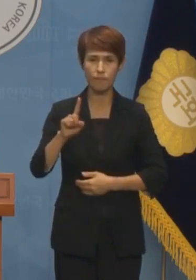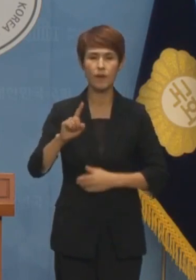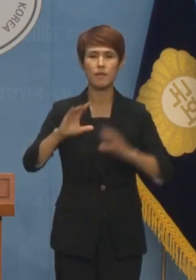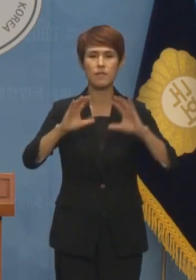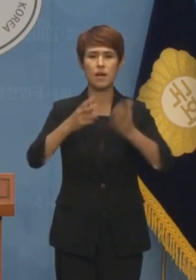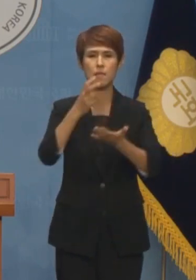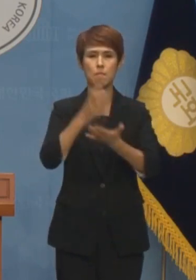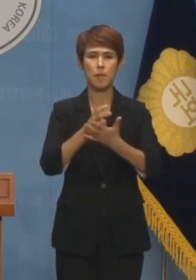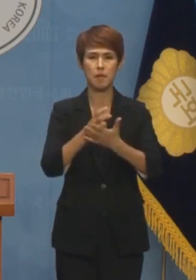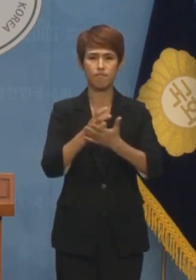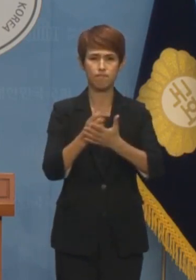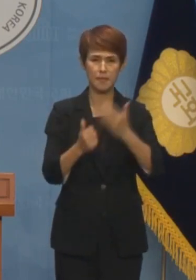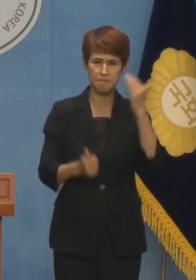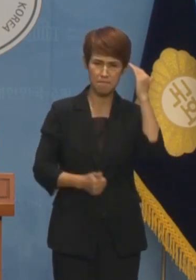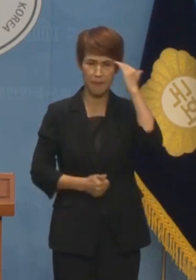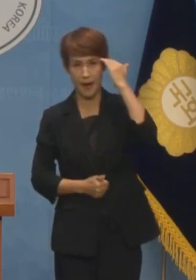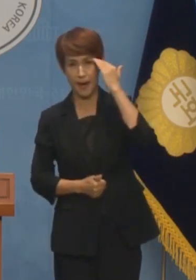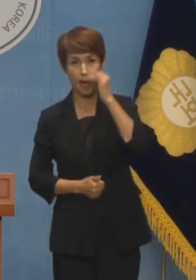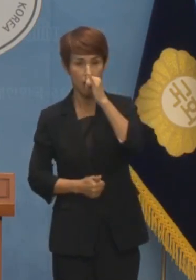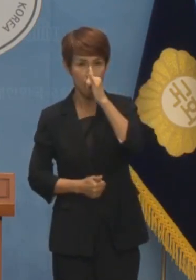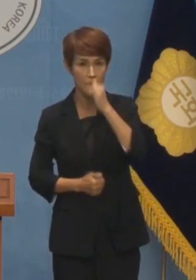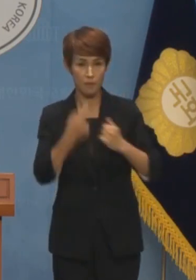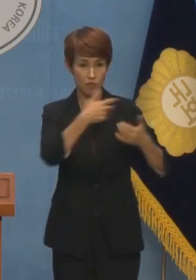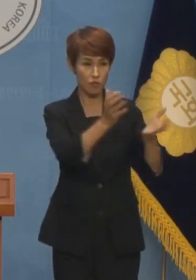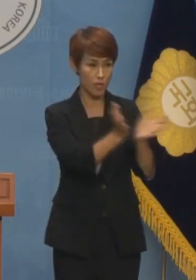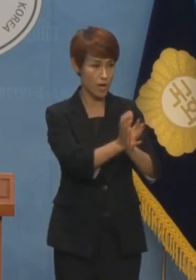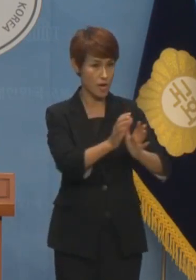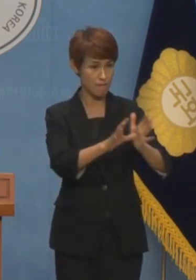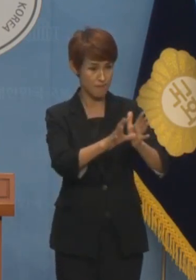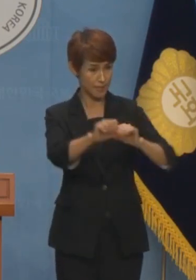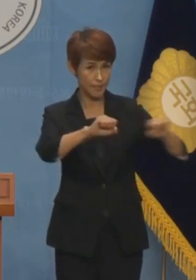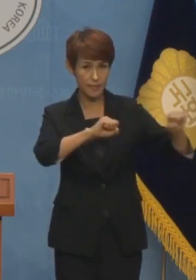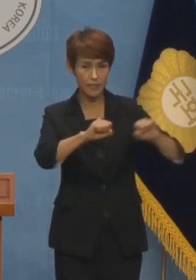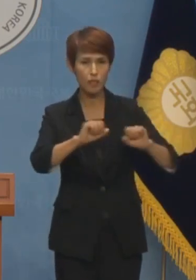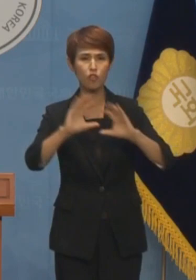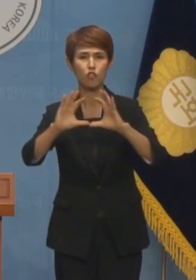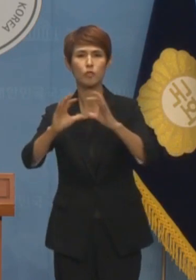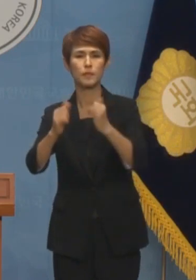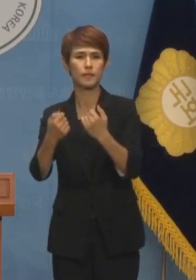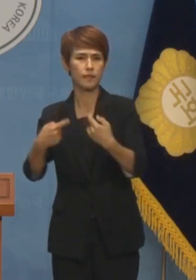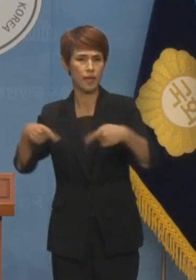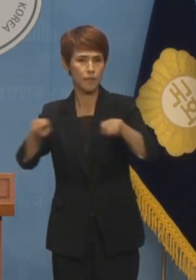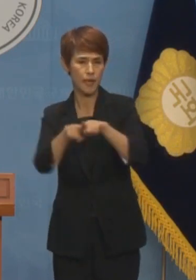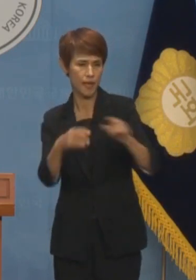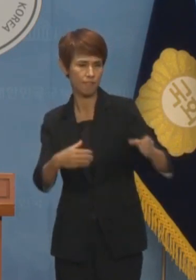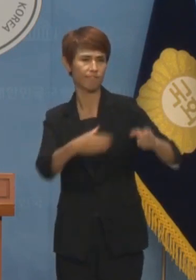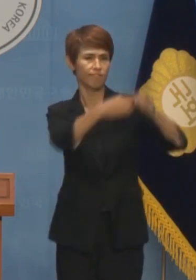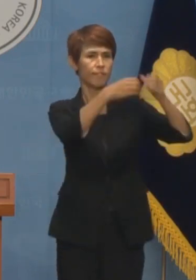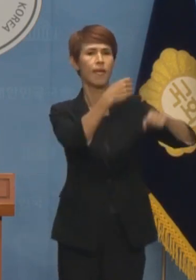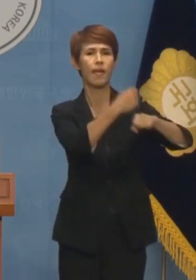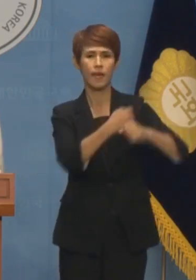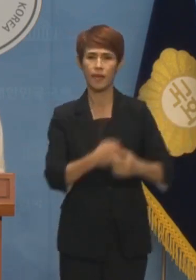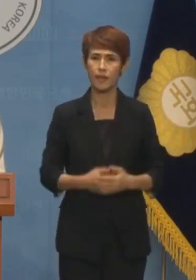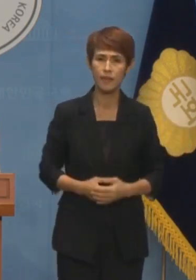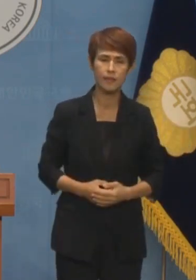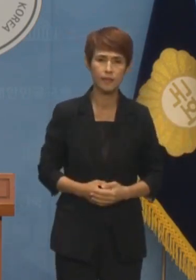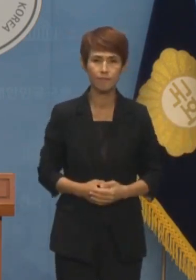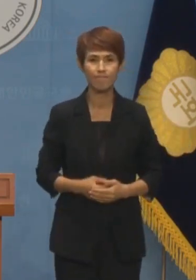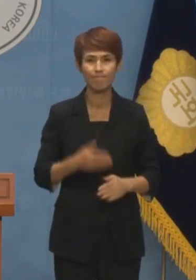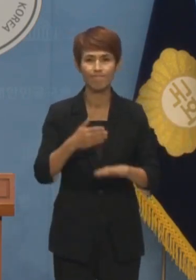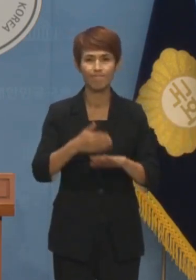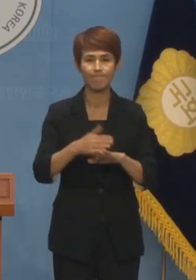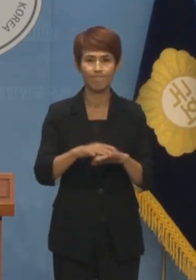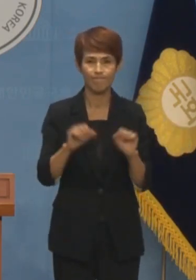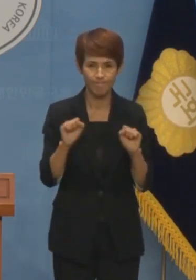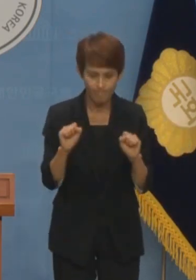파괴 세력으로 전략한 민주당의 행포에 국민과 함께 맞서겠습니다.